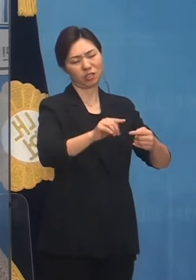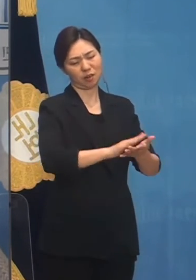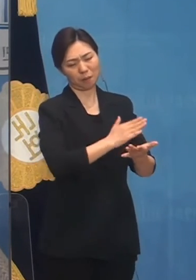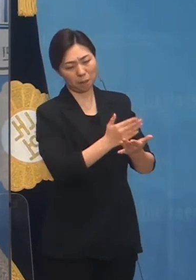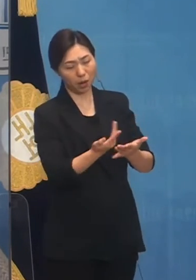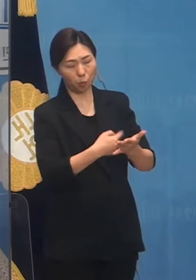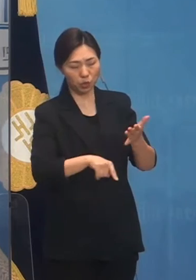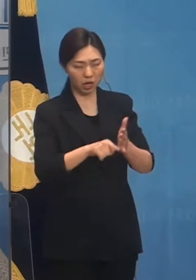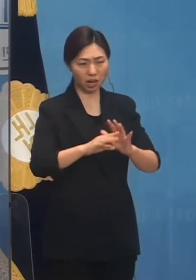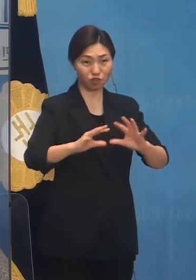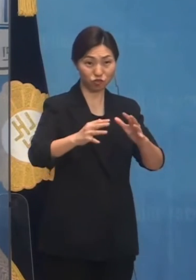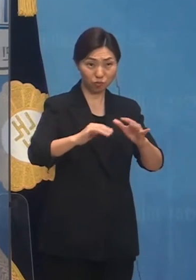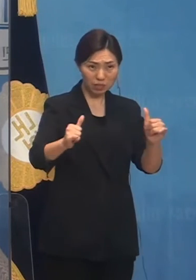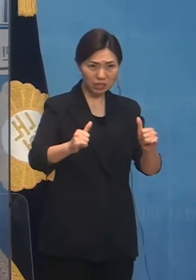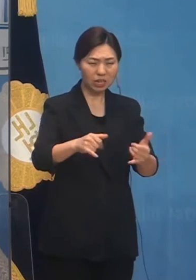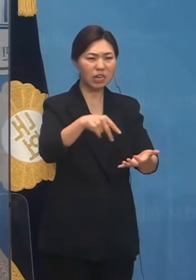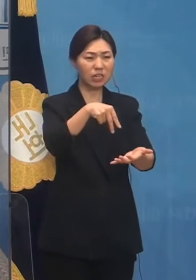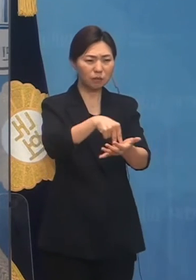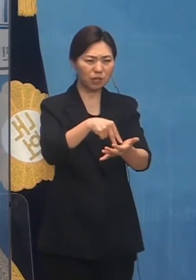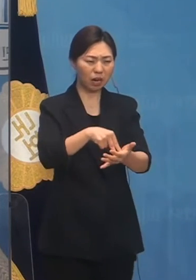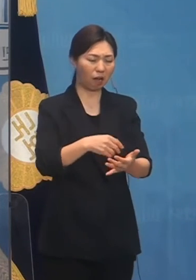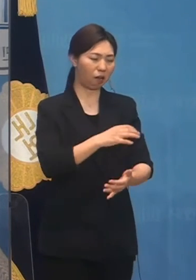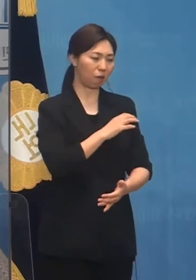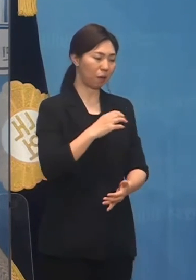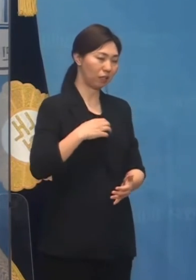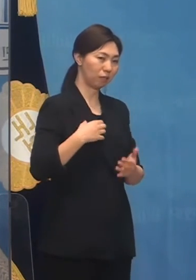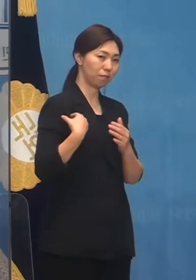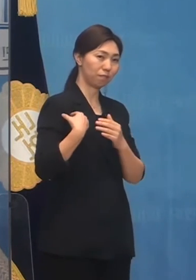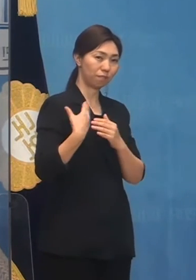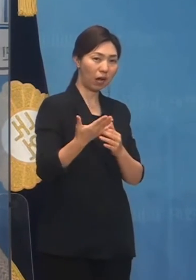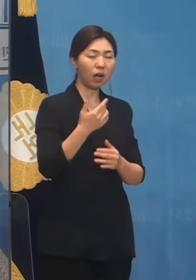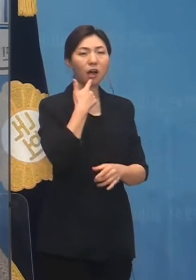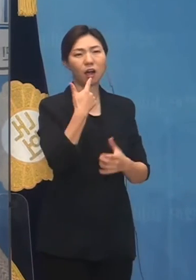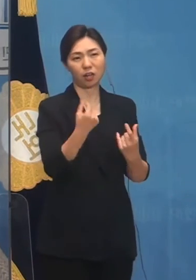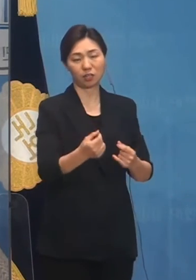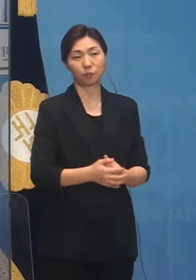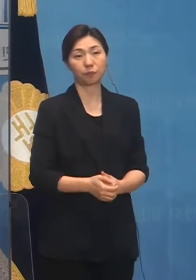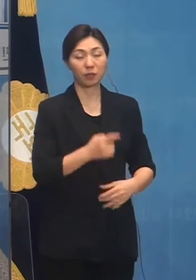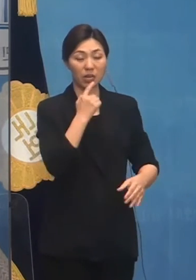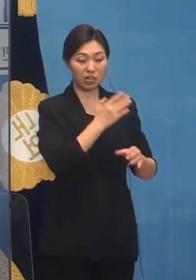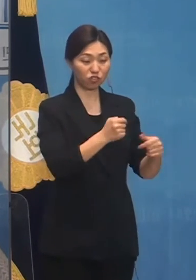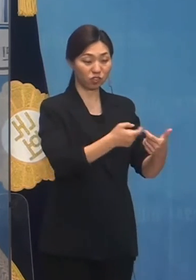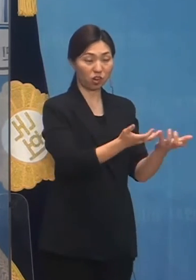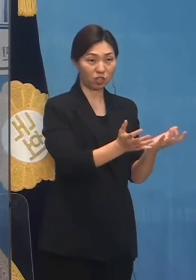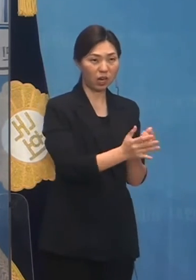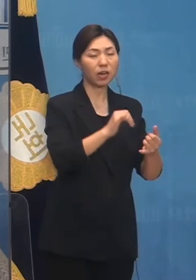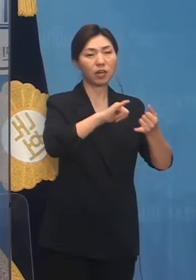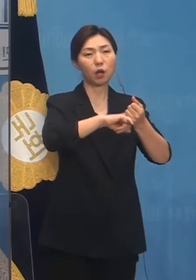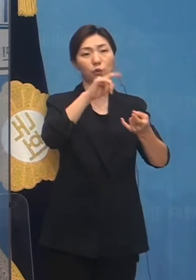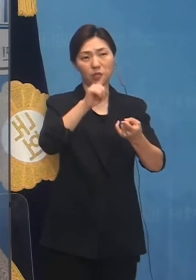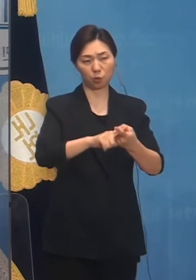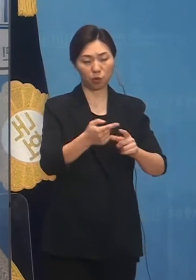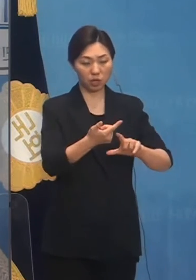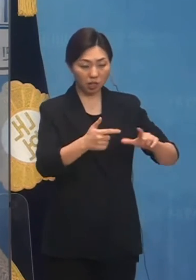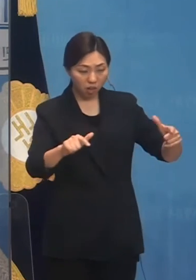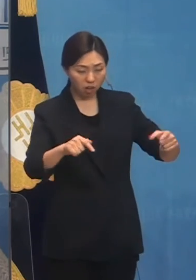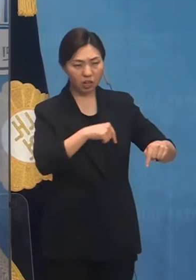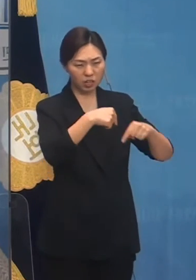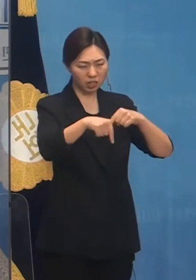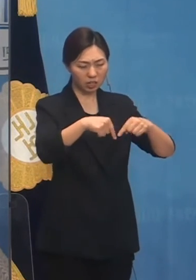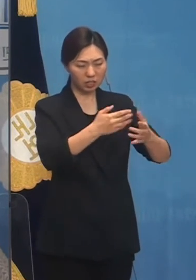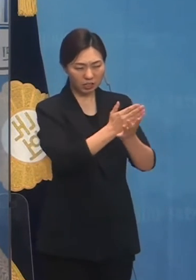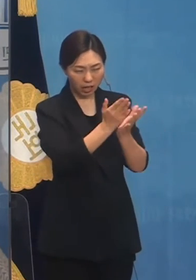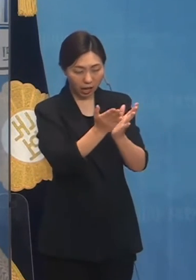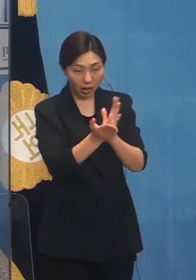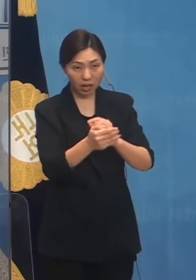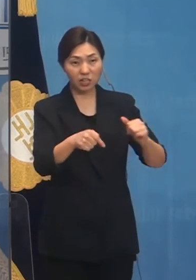국민의 열망을 배반하는 것입니다. 저희는 민주당이 약속한 대로 다당제로의 정치 개혁을 이뤄내기